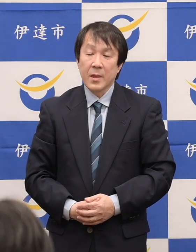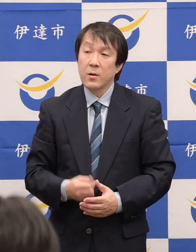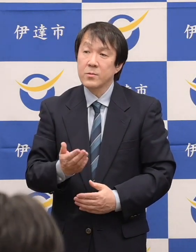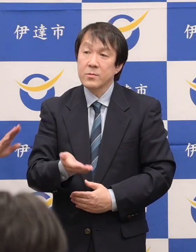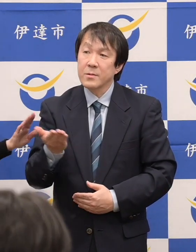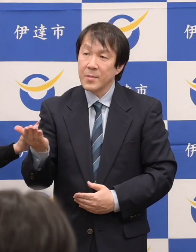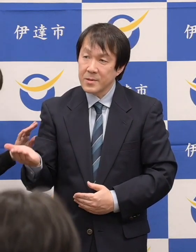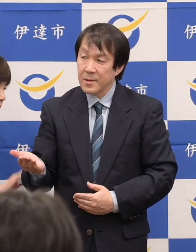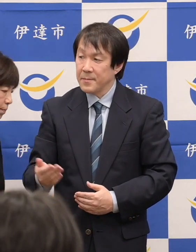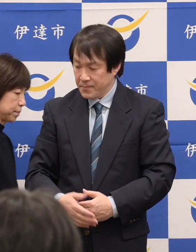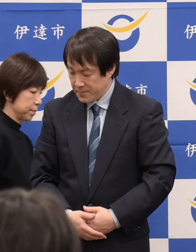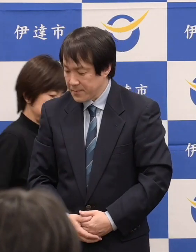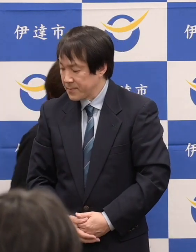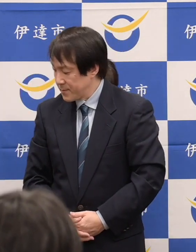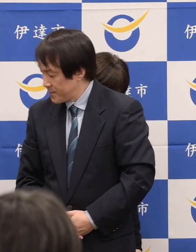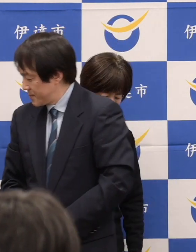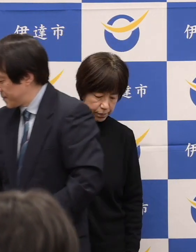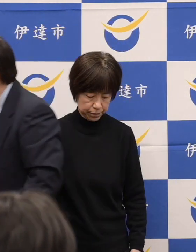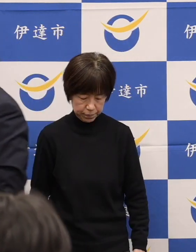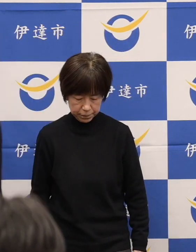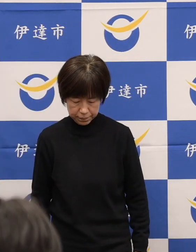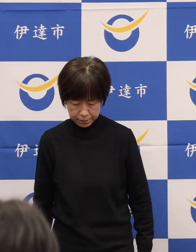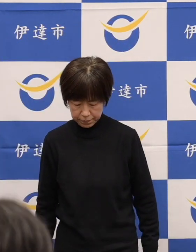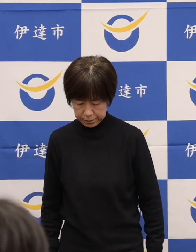続きまして、